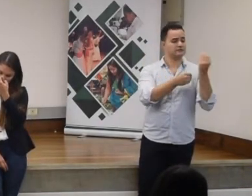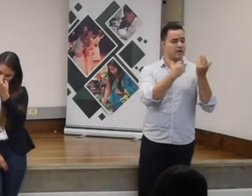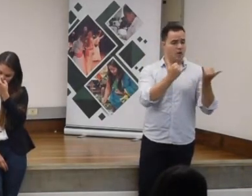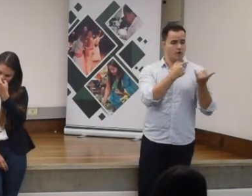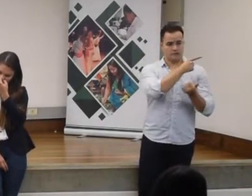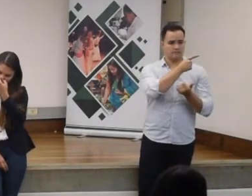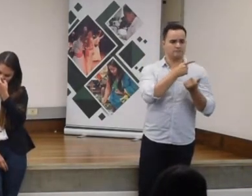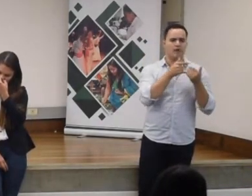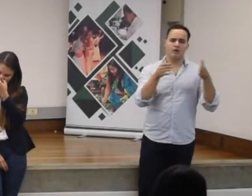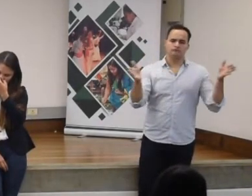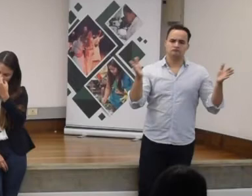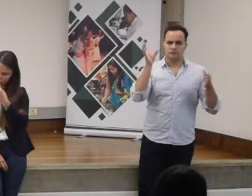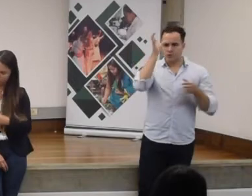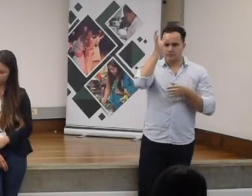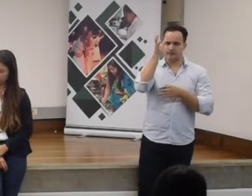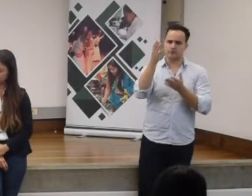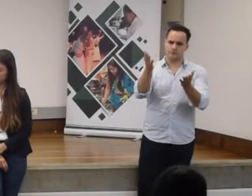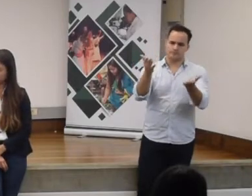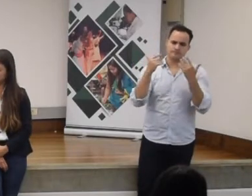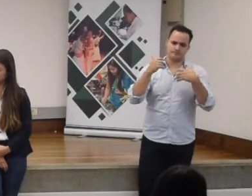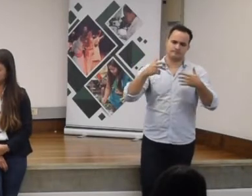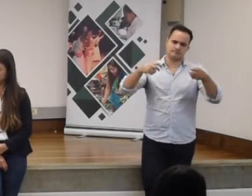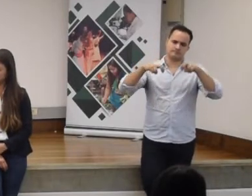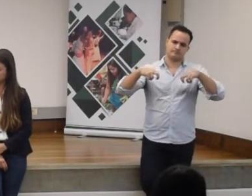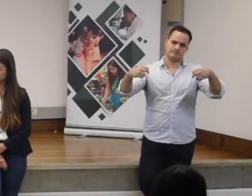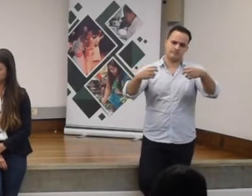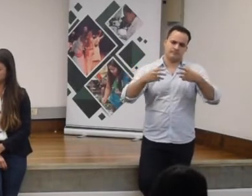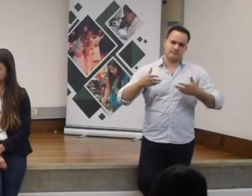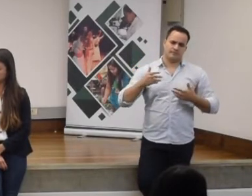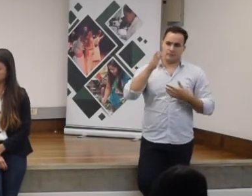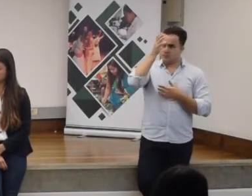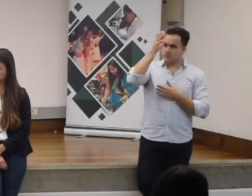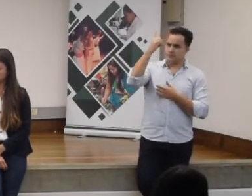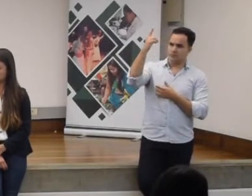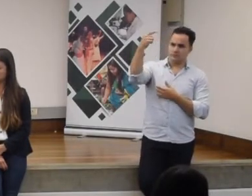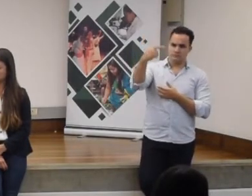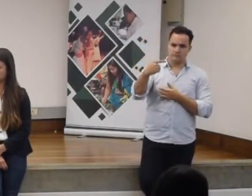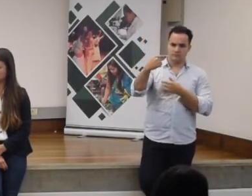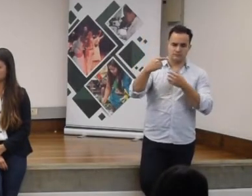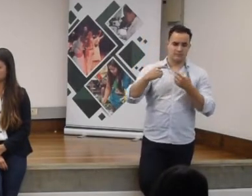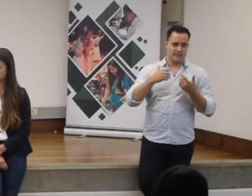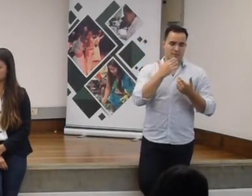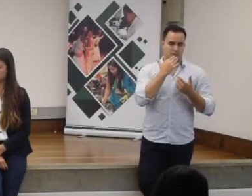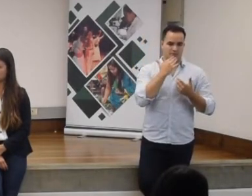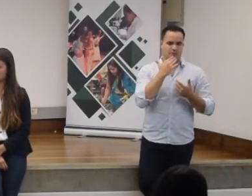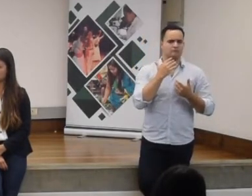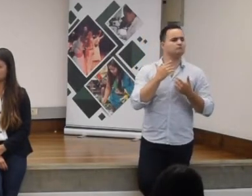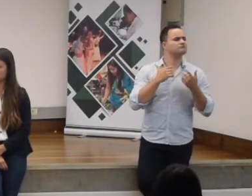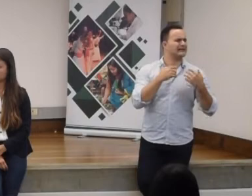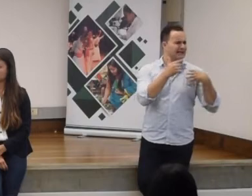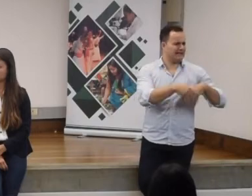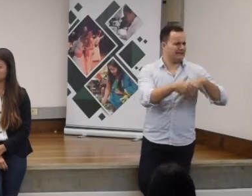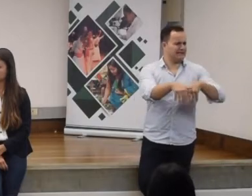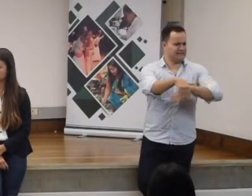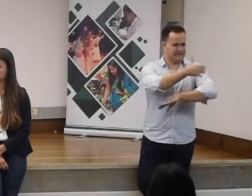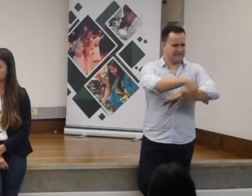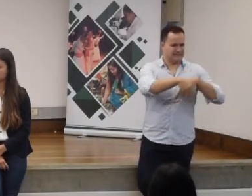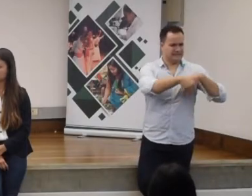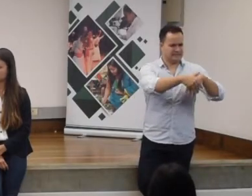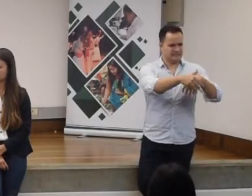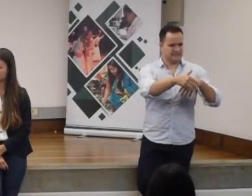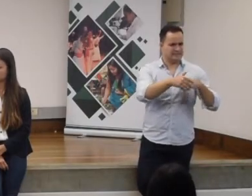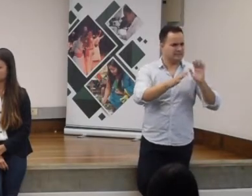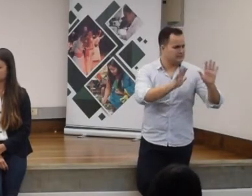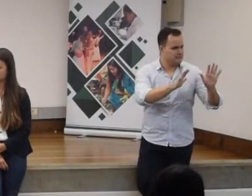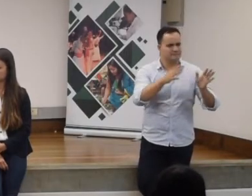para discutir los conceptos. ¿Los conceptos de qué? De lo que está peleando en las calles, de lo que está peleando en los espacios políticos